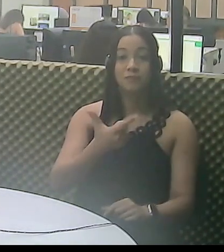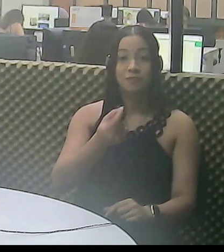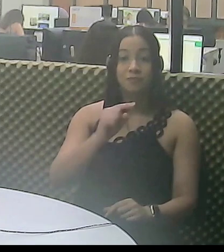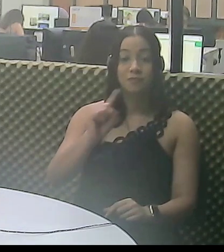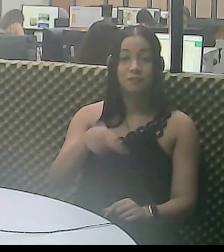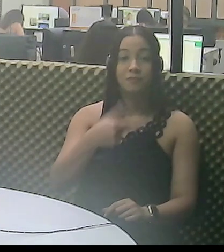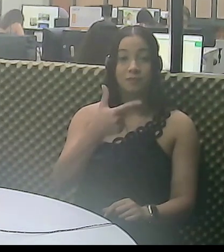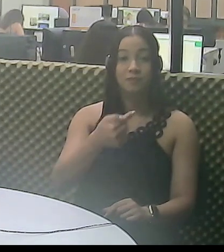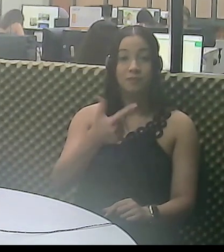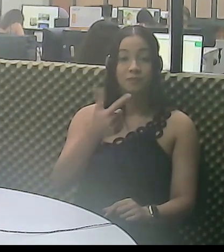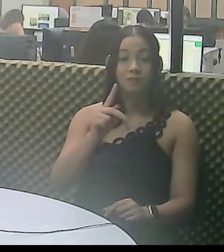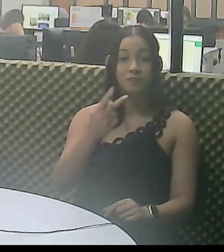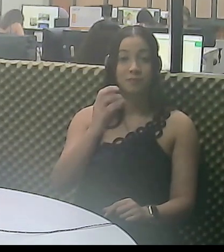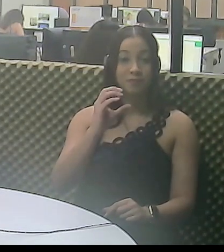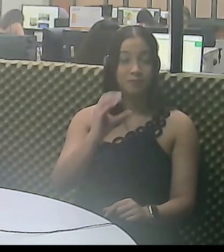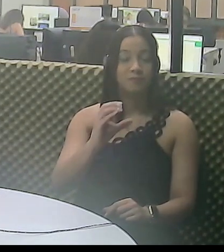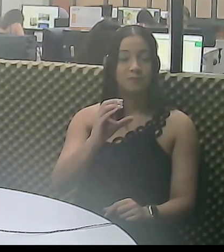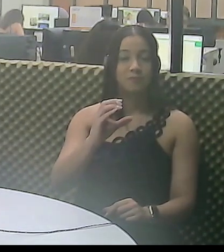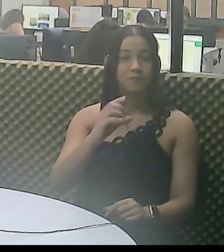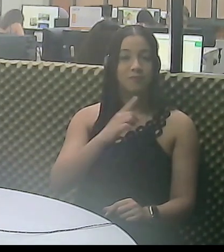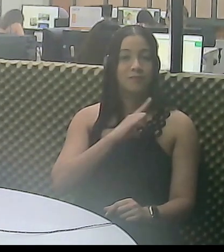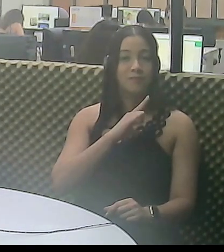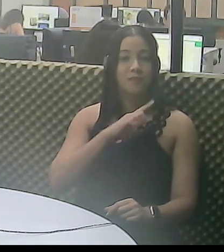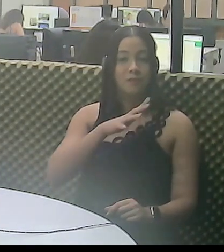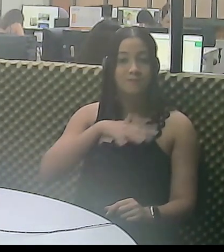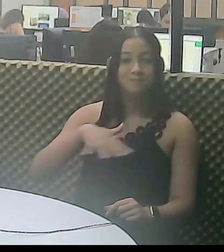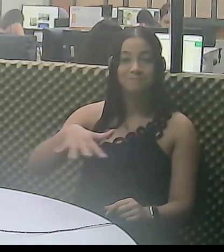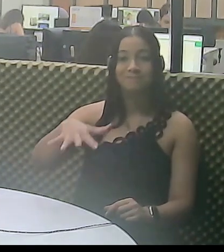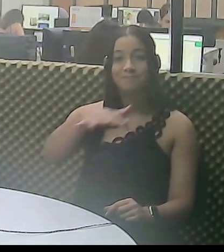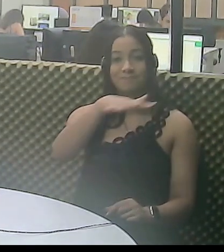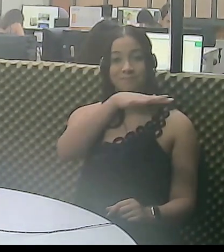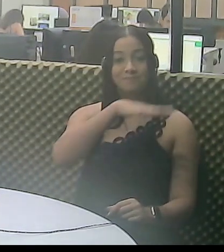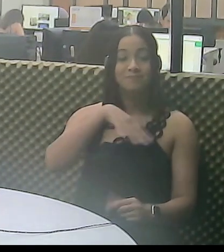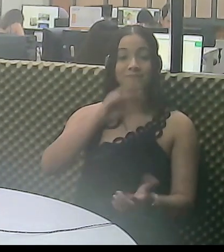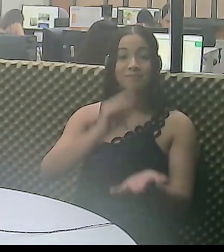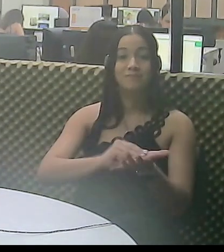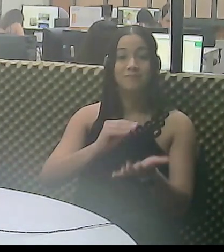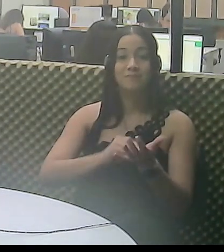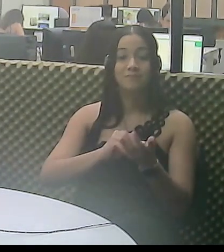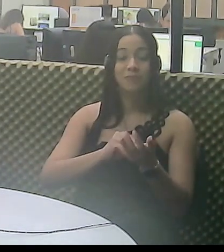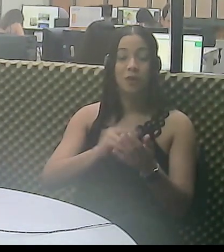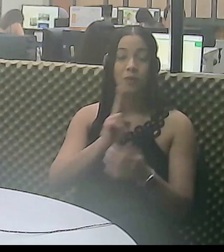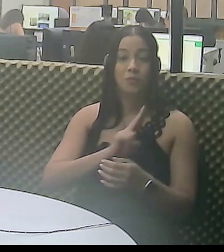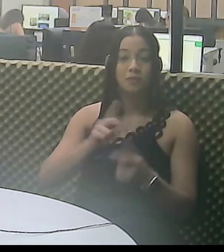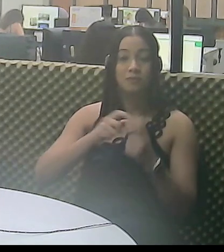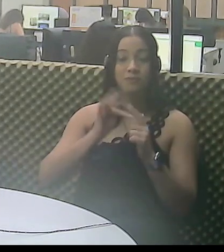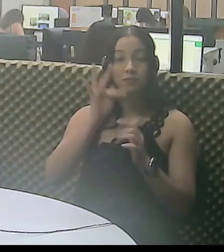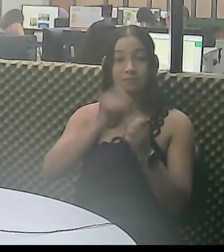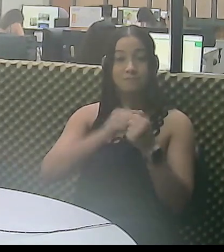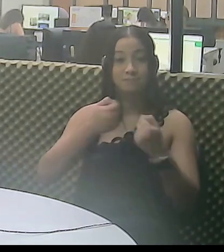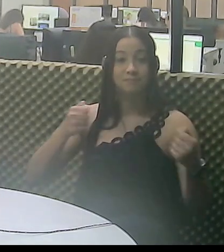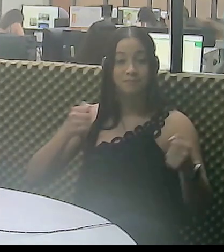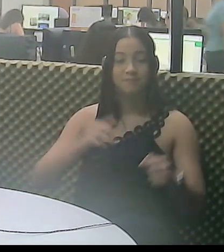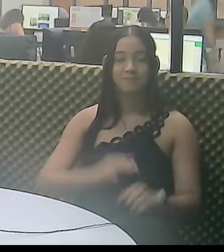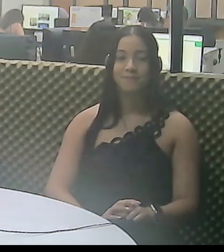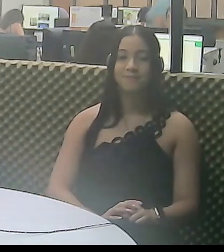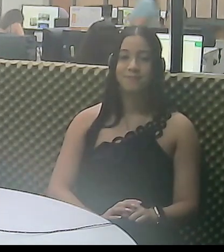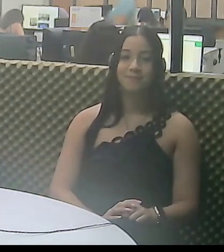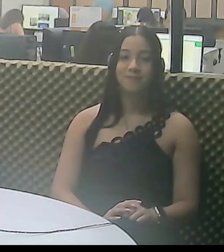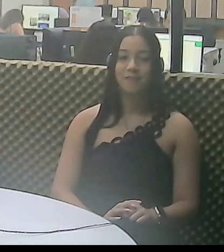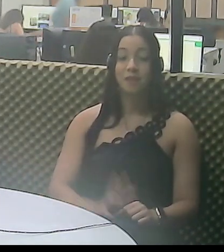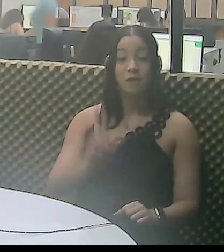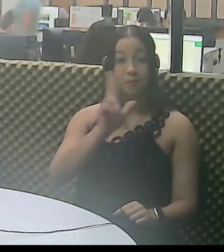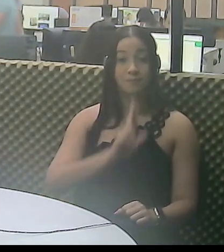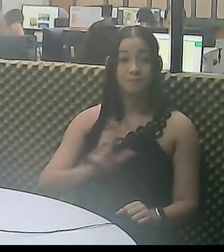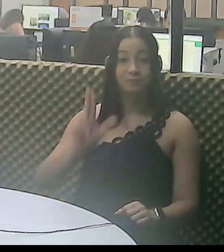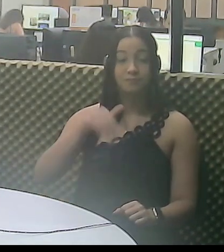20,72 hectares, contando com grande espaço remanescente para novas ampliações.